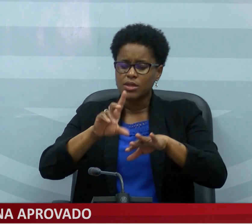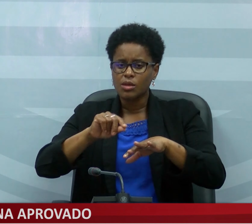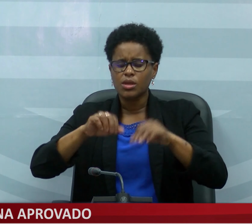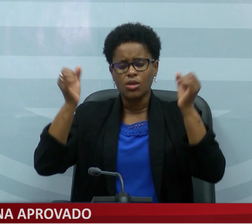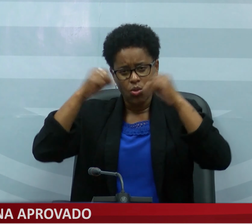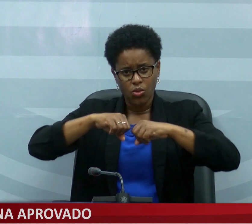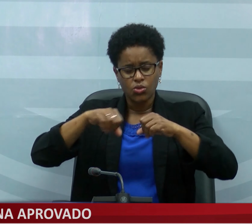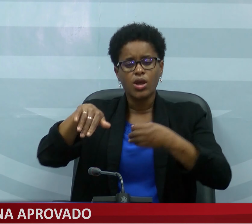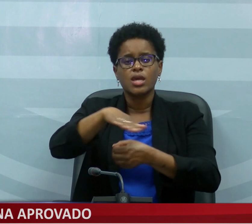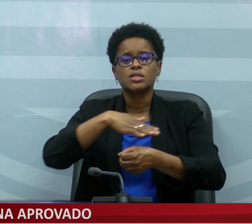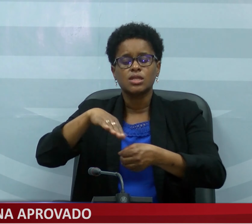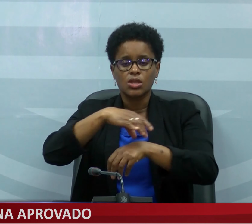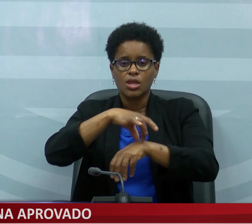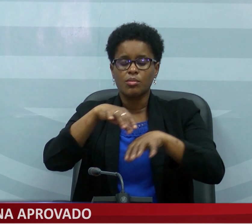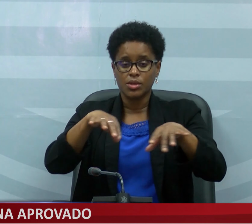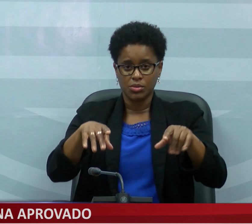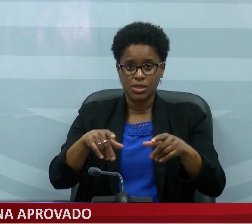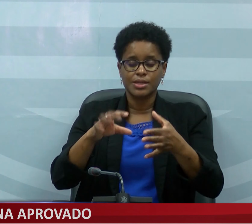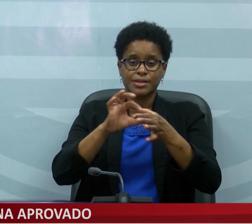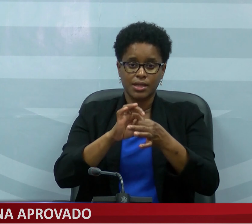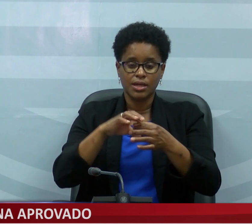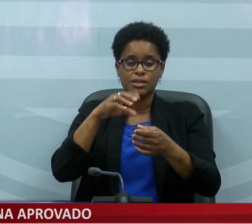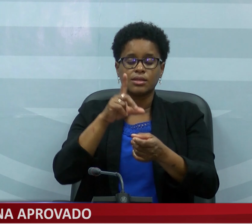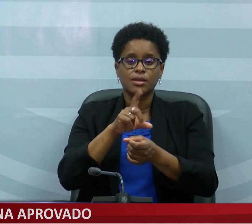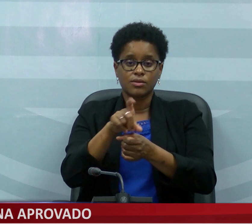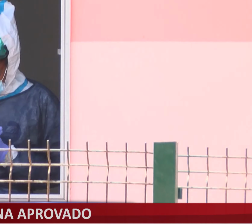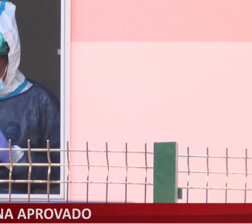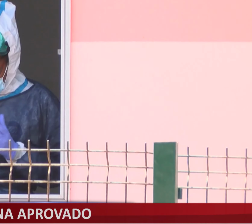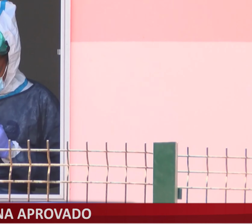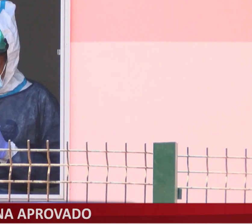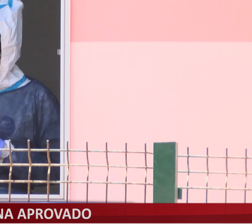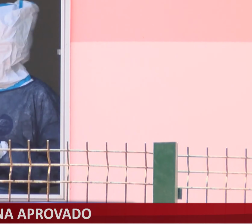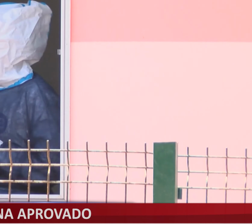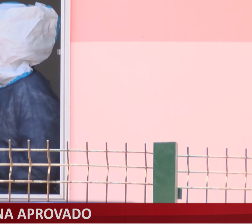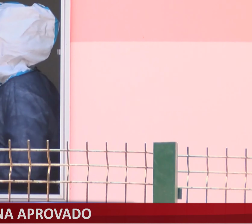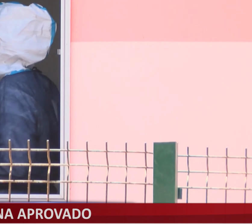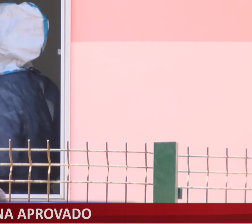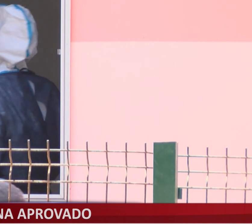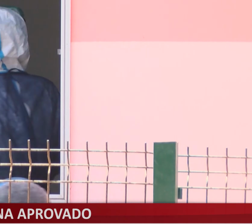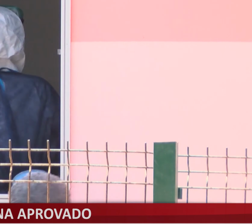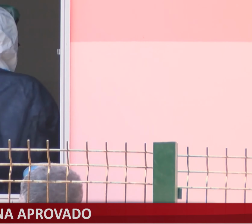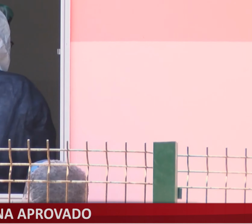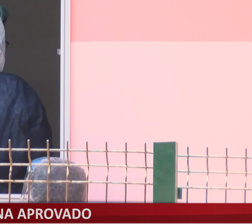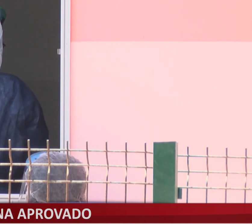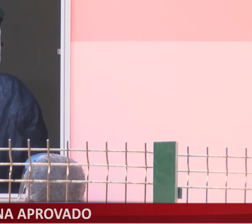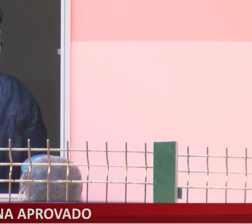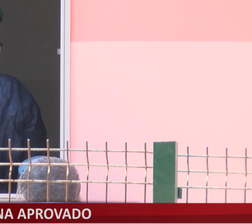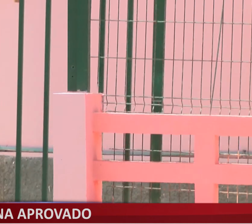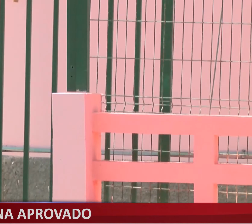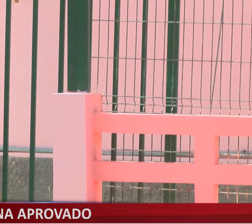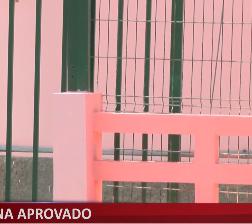epidemiológica relativamente à pandemia de couve 19 em Cabo Verde na voz da primeira fase da vacinação